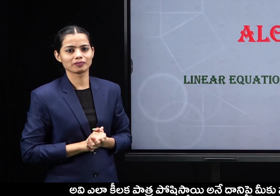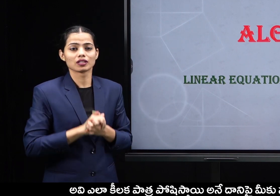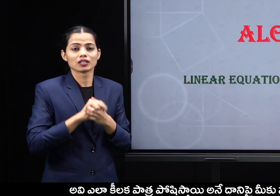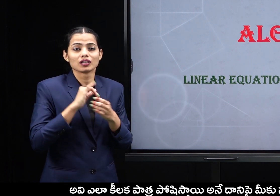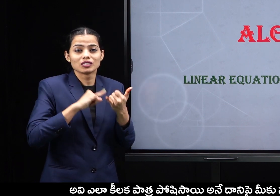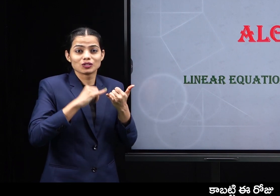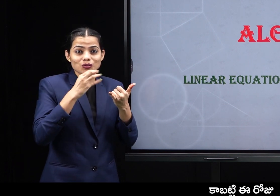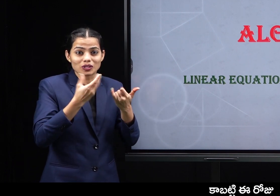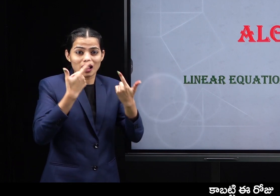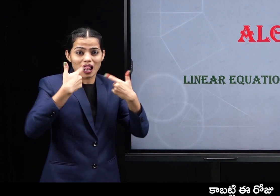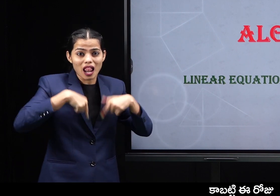కాబట్టి